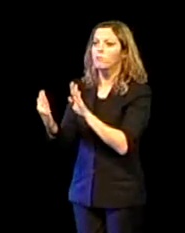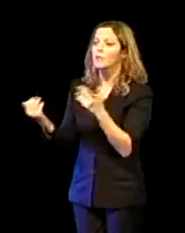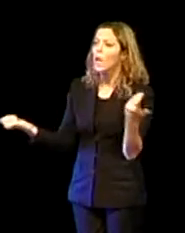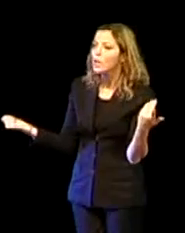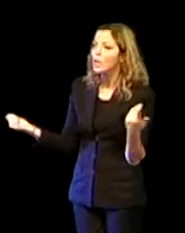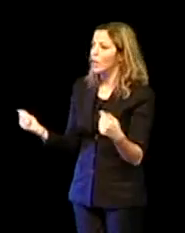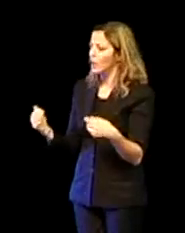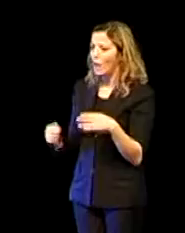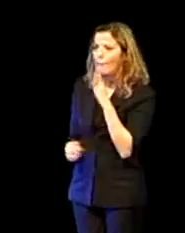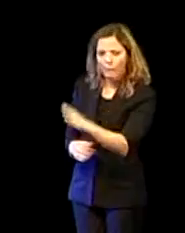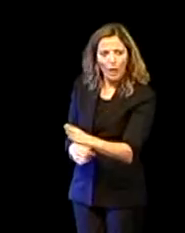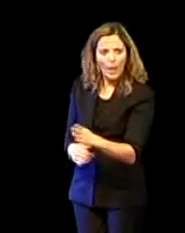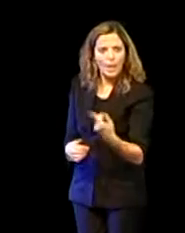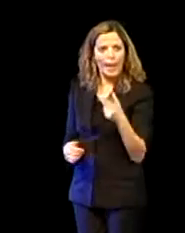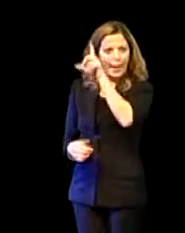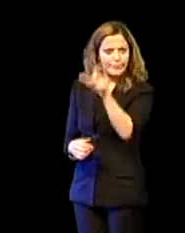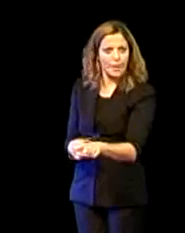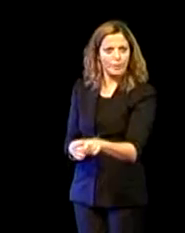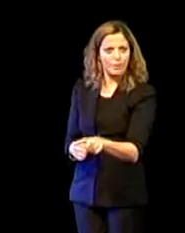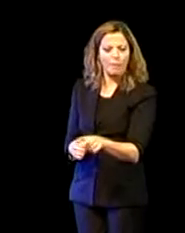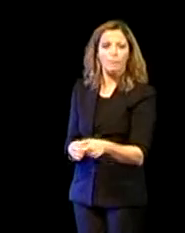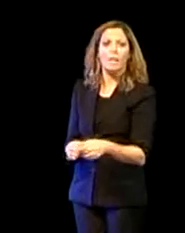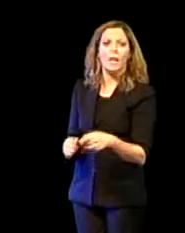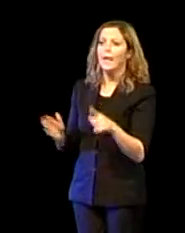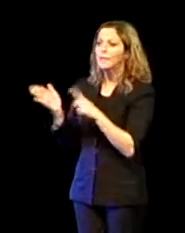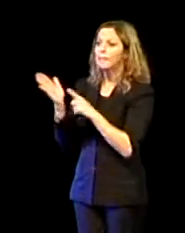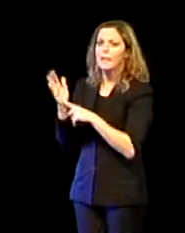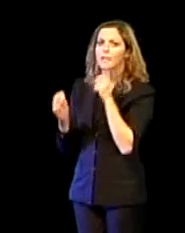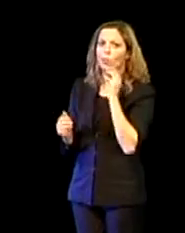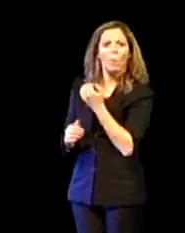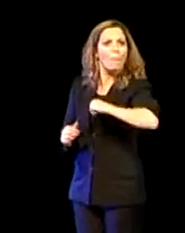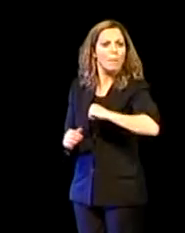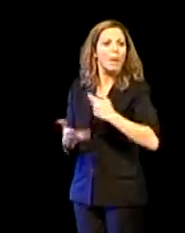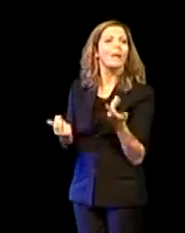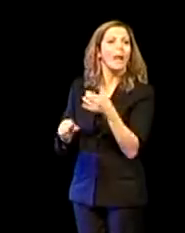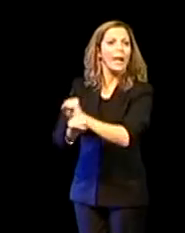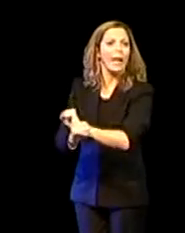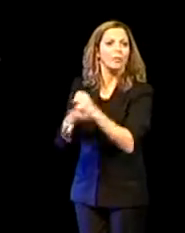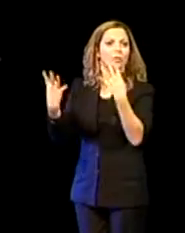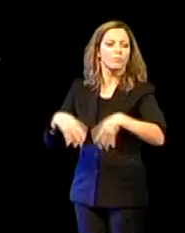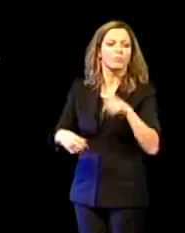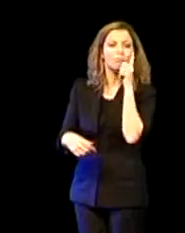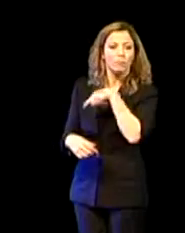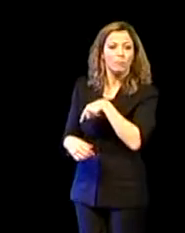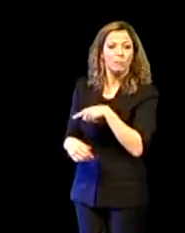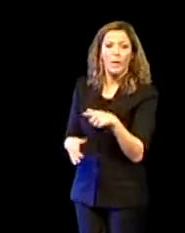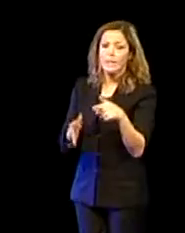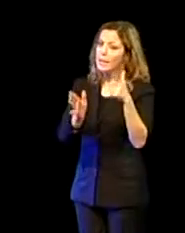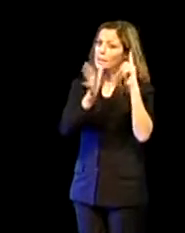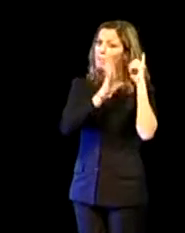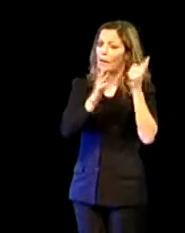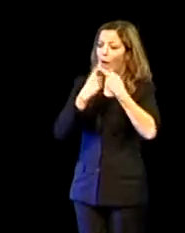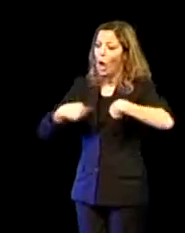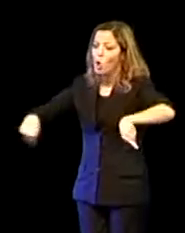dell'uomo qualche settimana fa lo so che le cose le cattive notizie risaltano più di quelle buone qualche settimana fa la Corte di Strasburgo